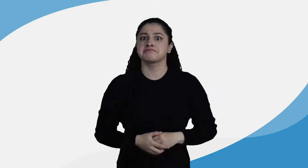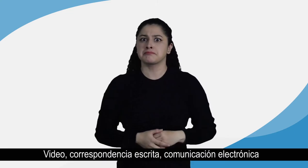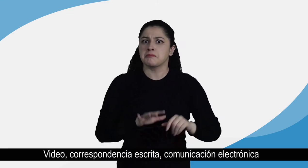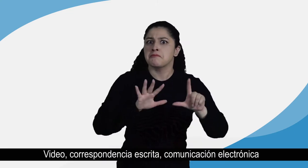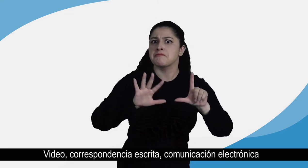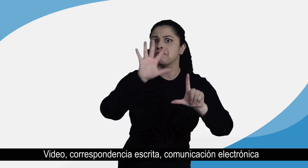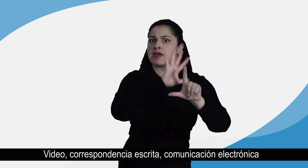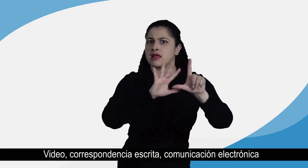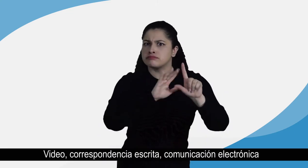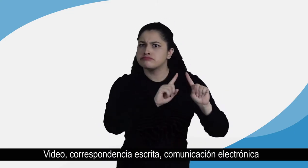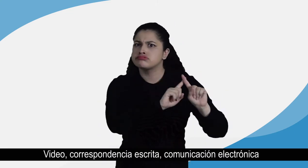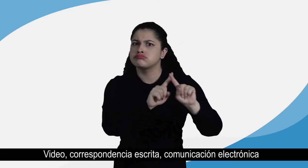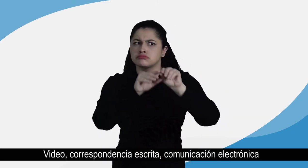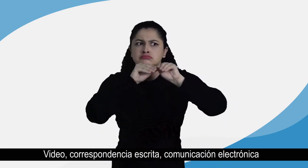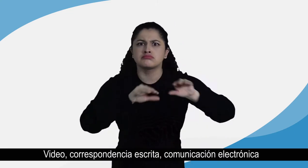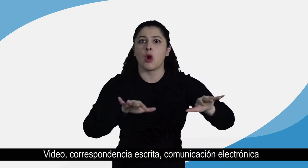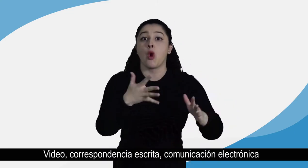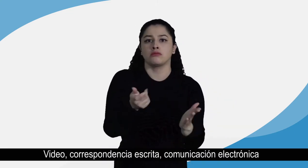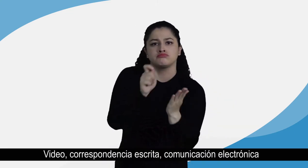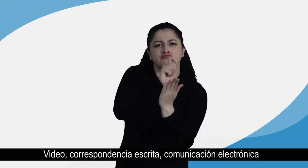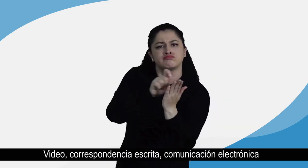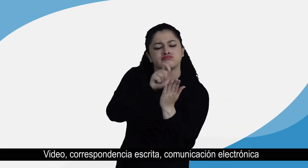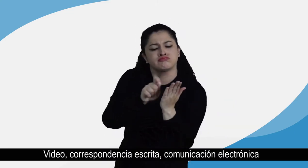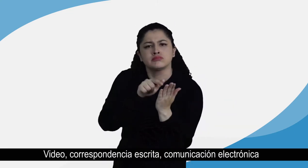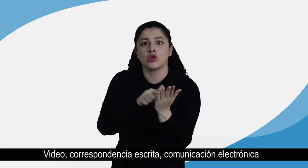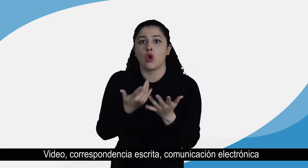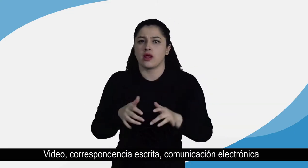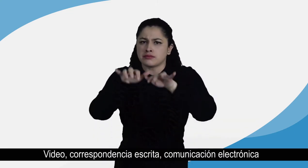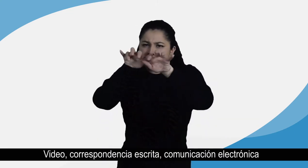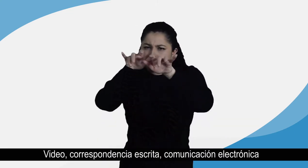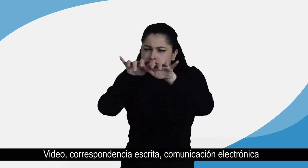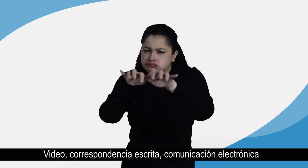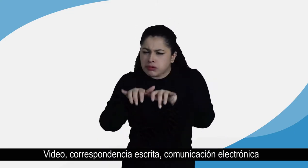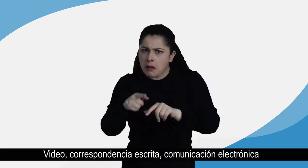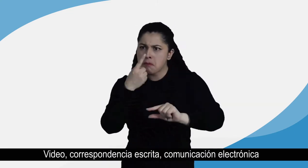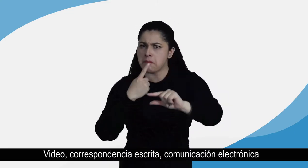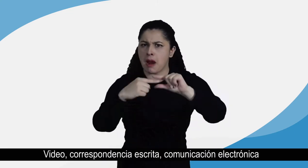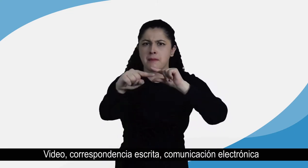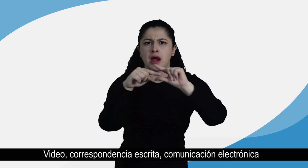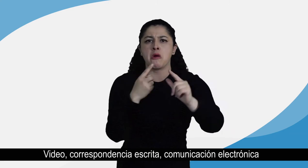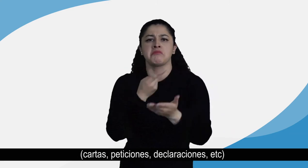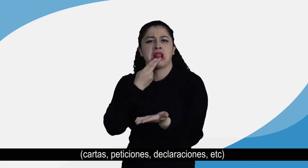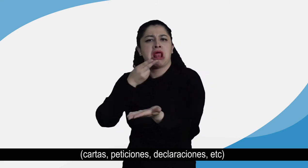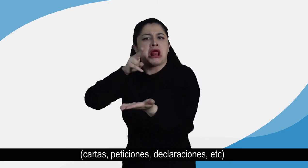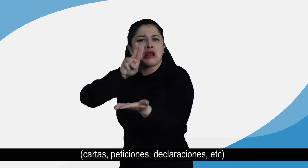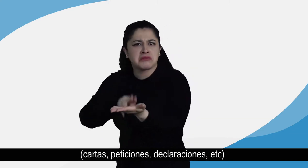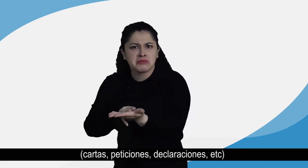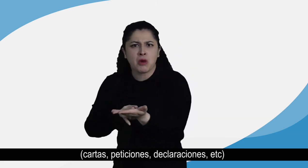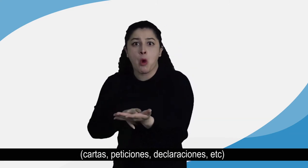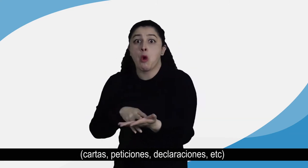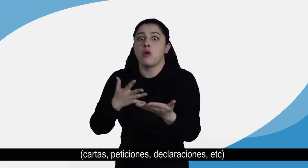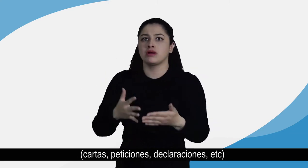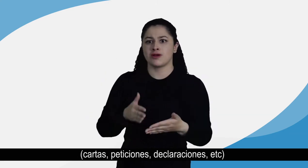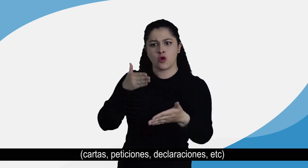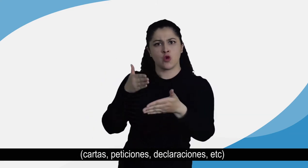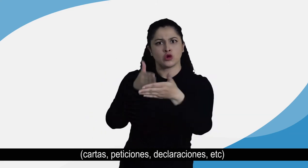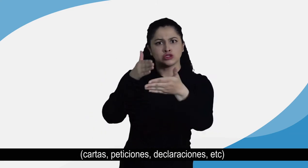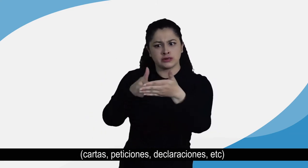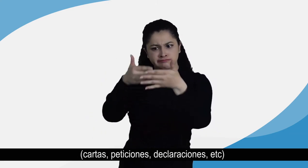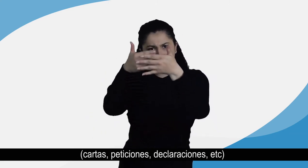Video correspondencia escrita, comunicación electrónica, cartas, peticiones,